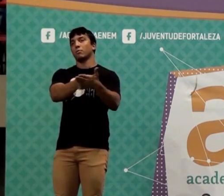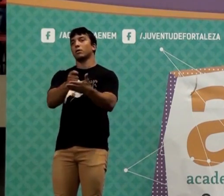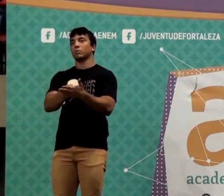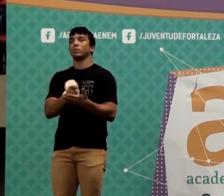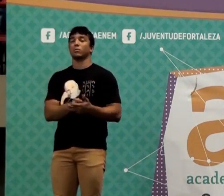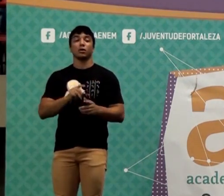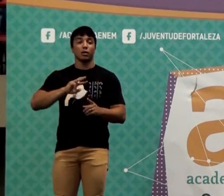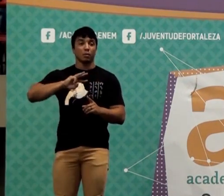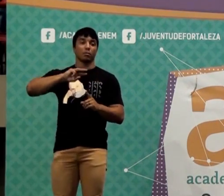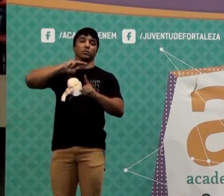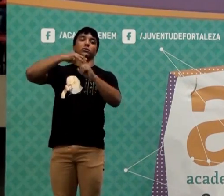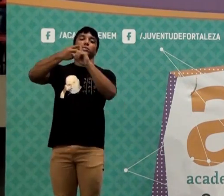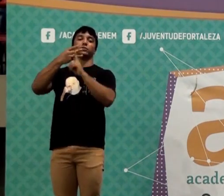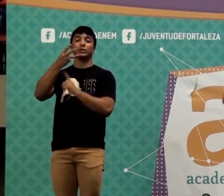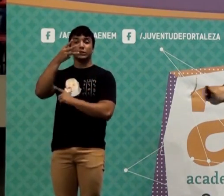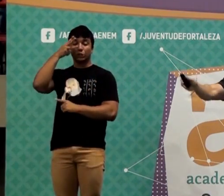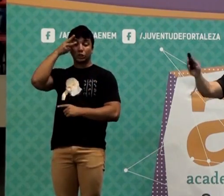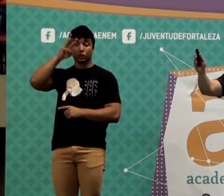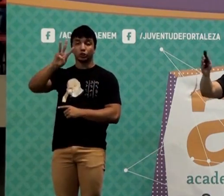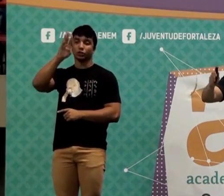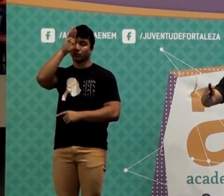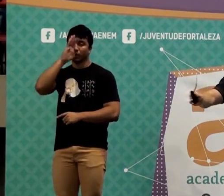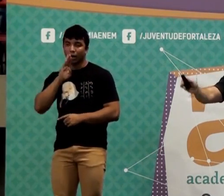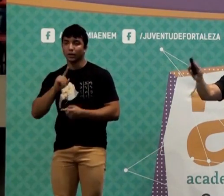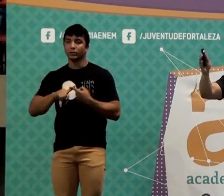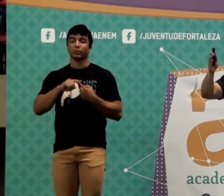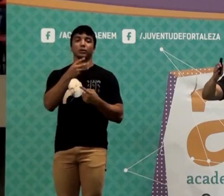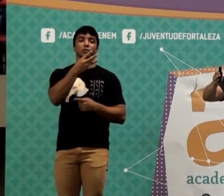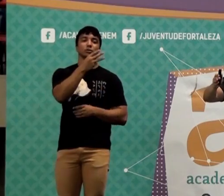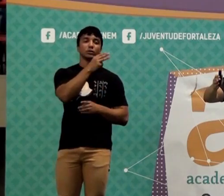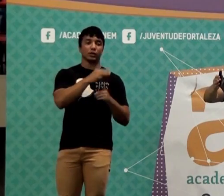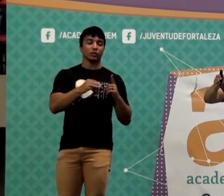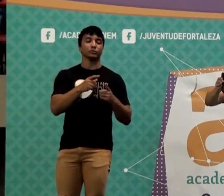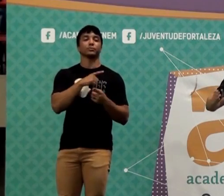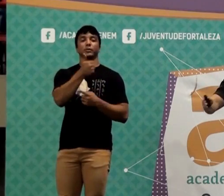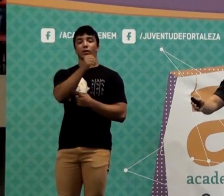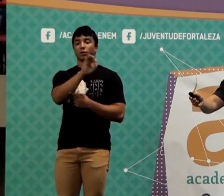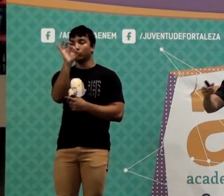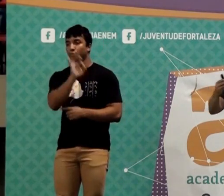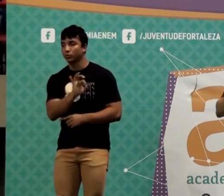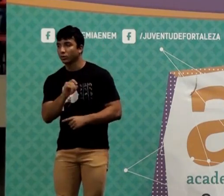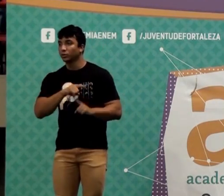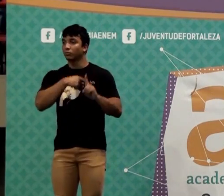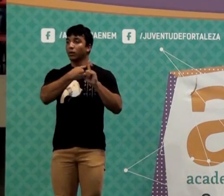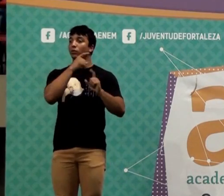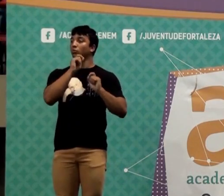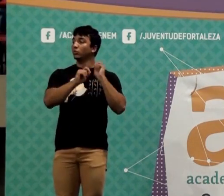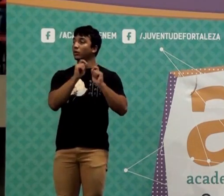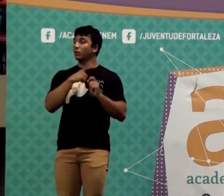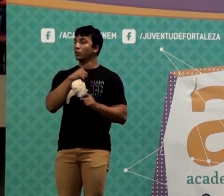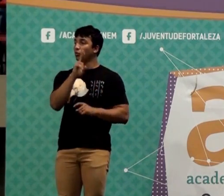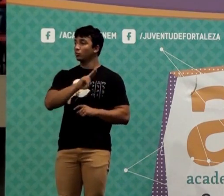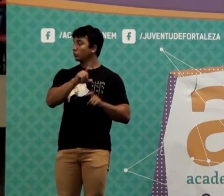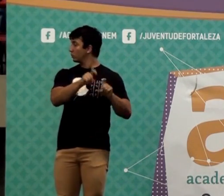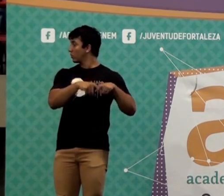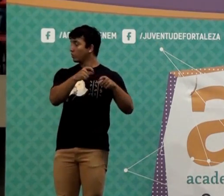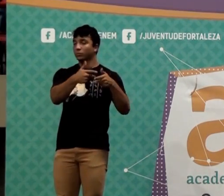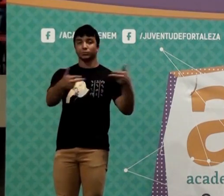Aí os senhores começaram a cobrar, ó, capitação. Para cada filho, para cada pessoa da família, eu vou cobrar uma